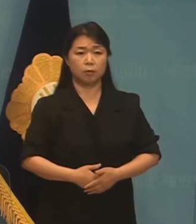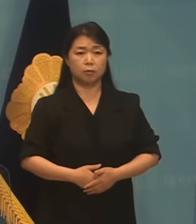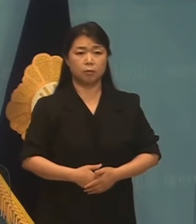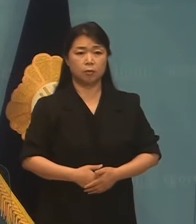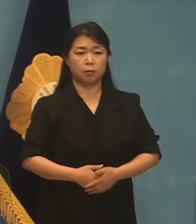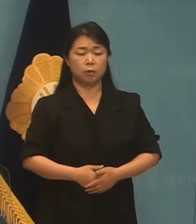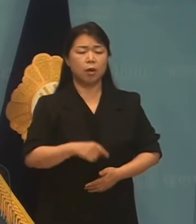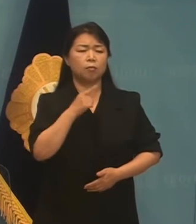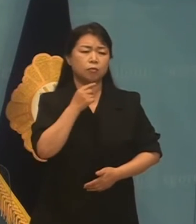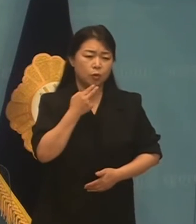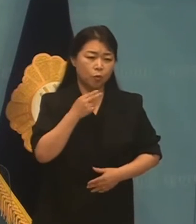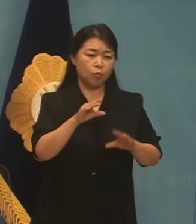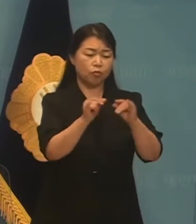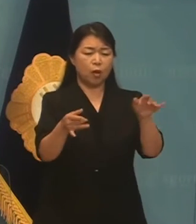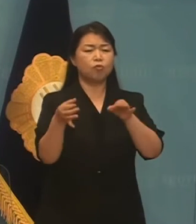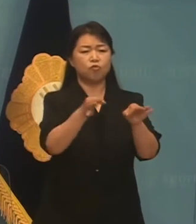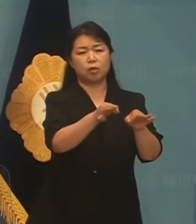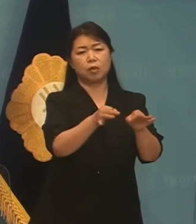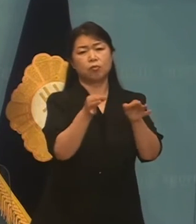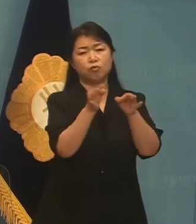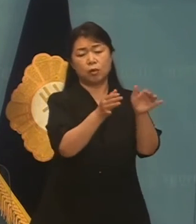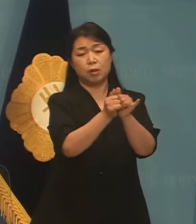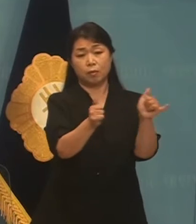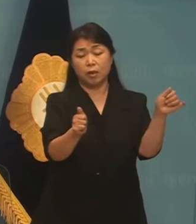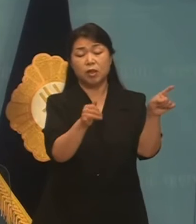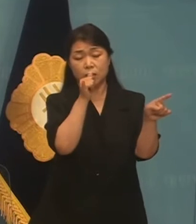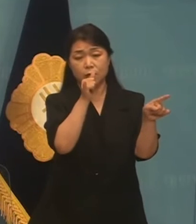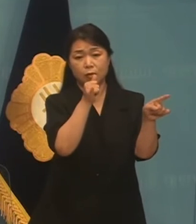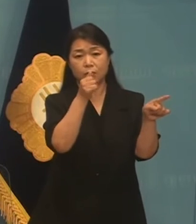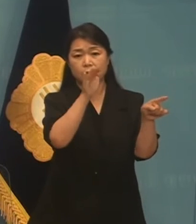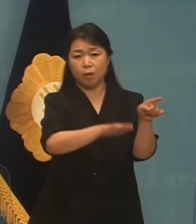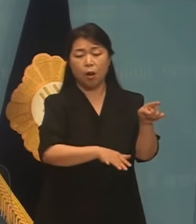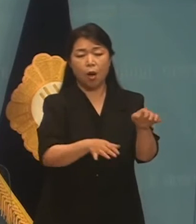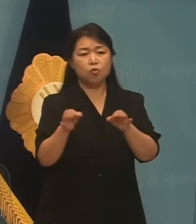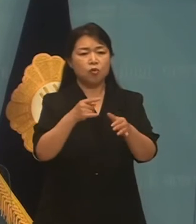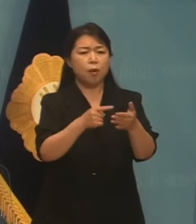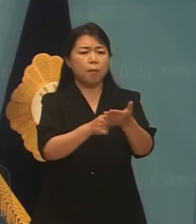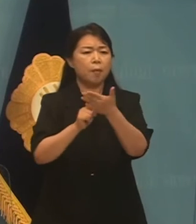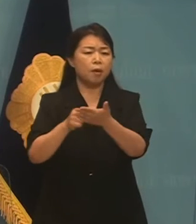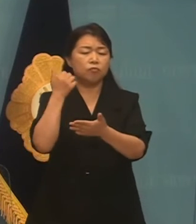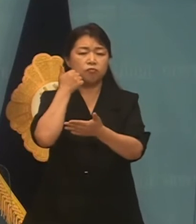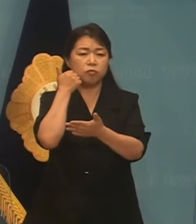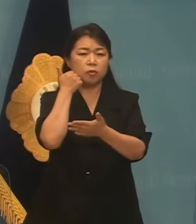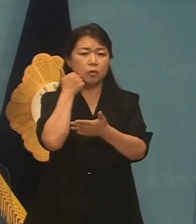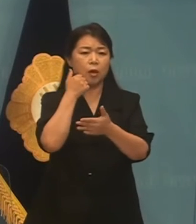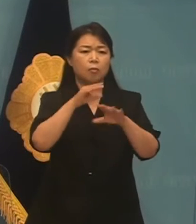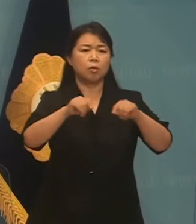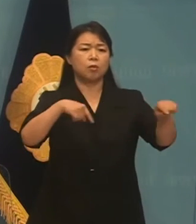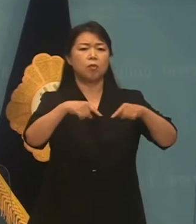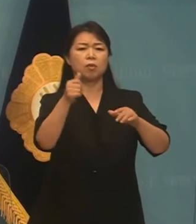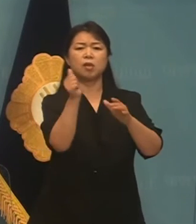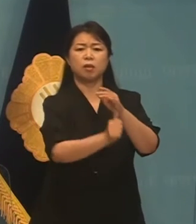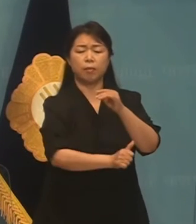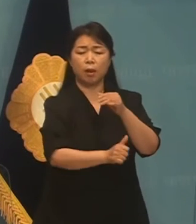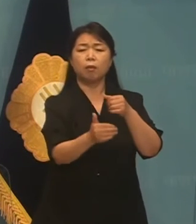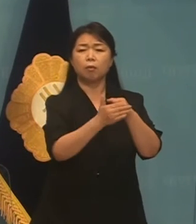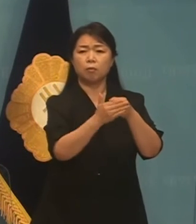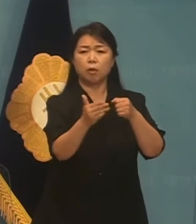투기꾼이 없는 것은 아닙니다. 그러나 투기꾼의 등장은 부동산 정책의 실패로